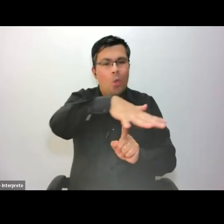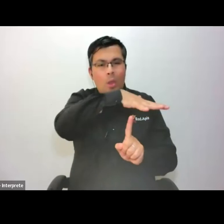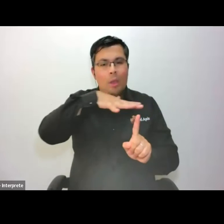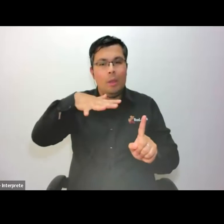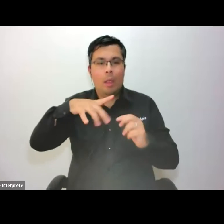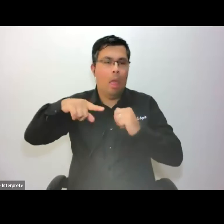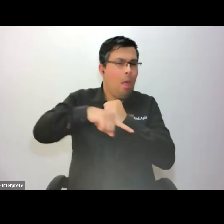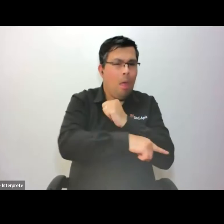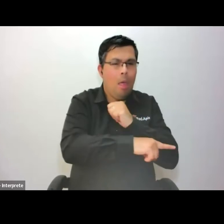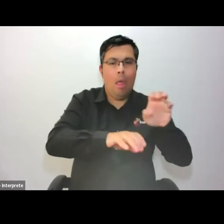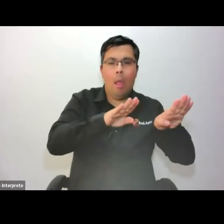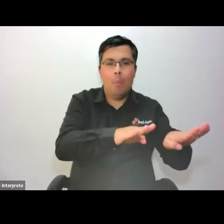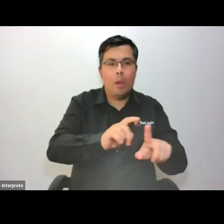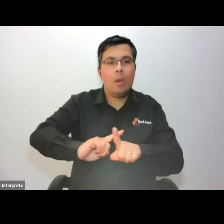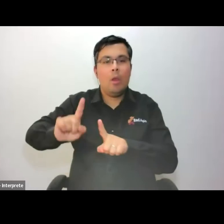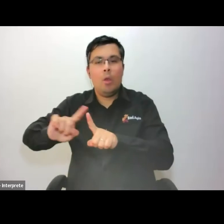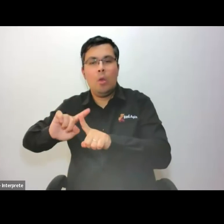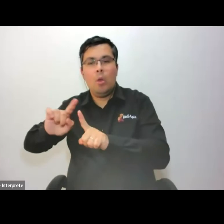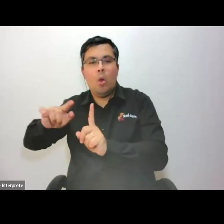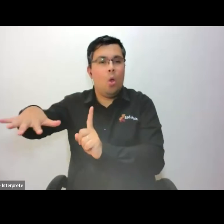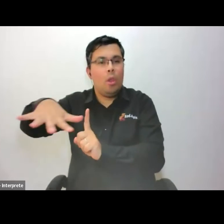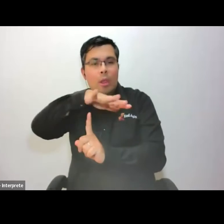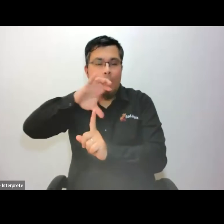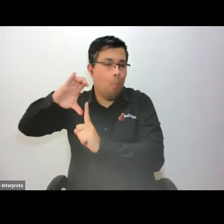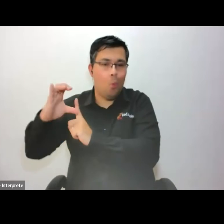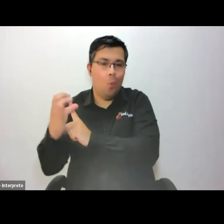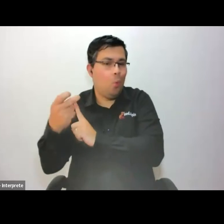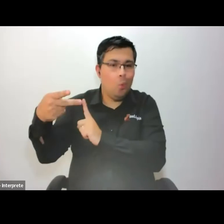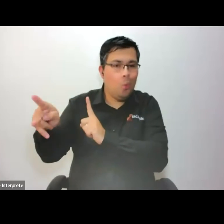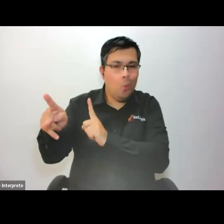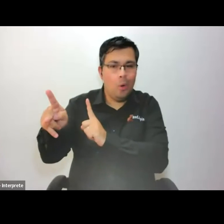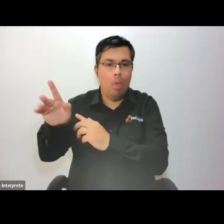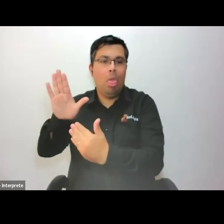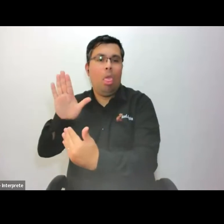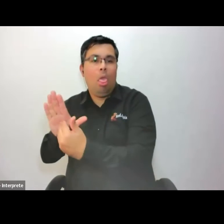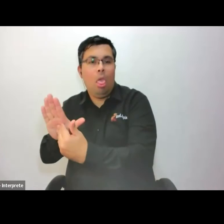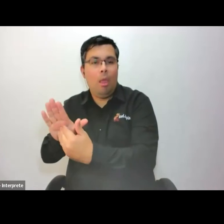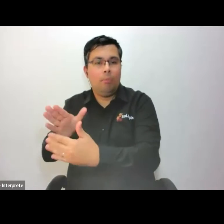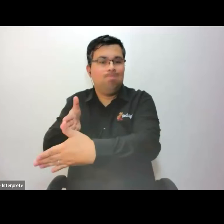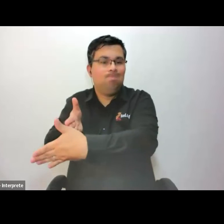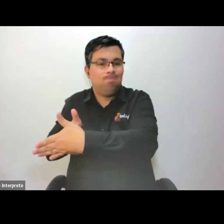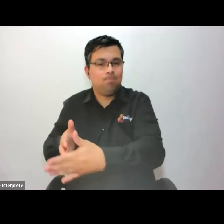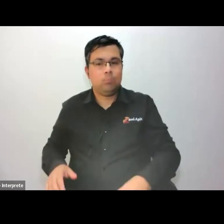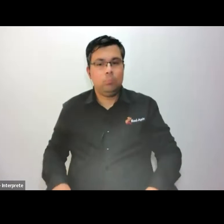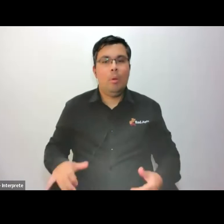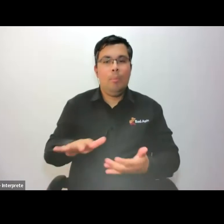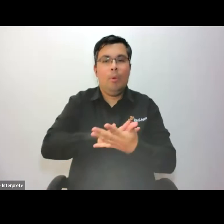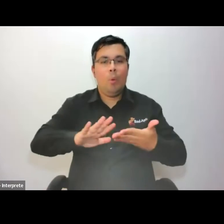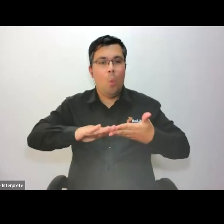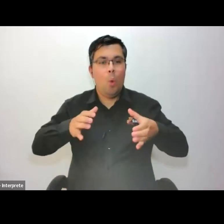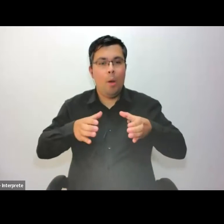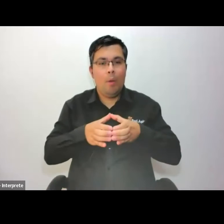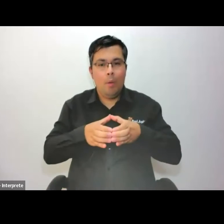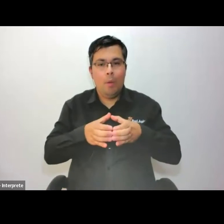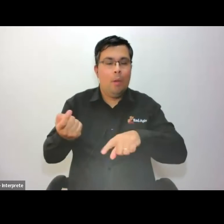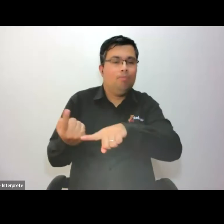cultura escolar los mitigan. Por ejemplo, una comunidad educativa que dialoga, que previene, que favorece